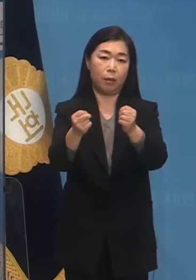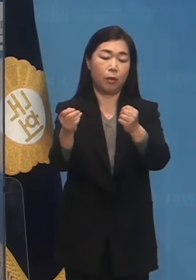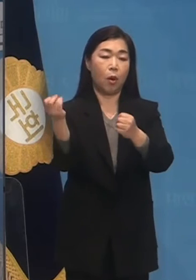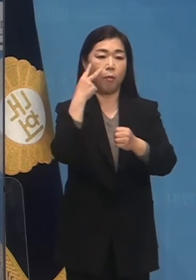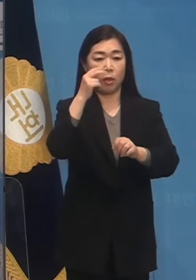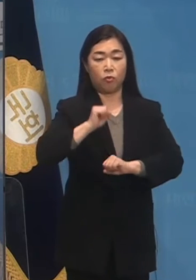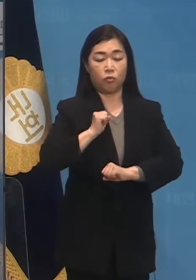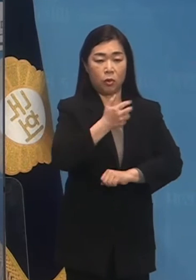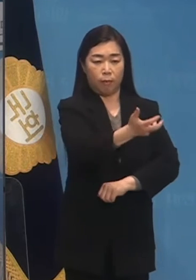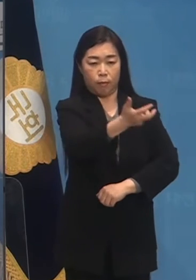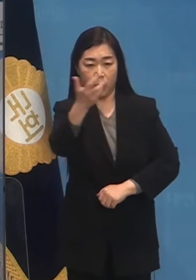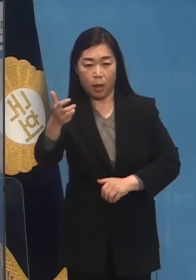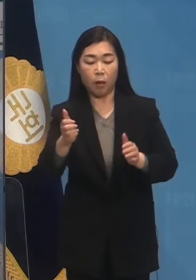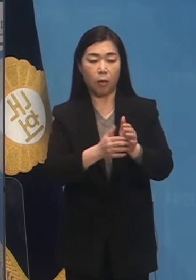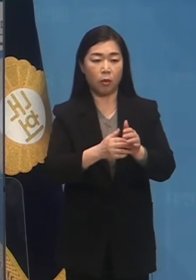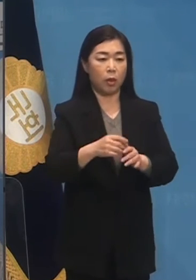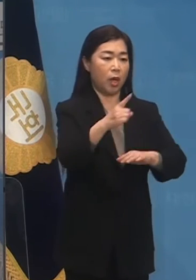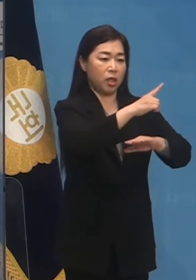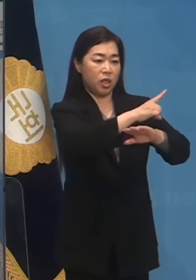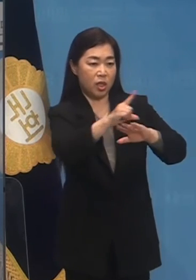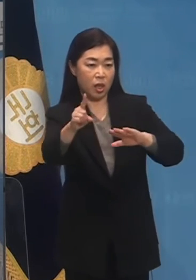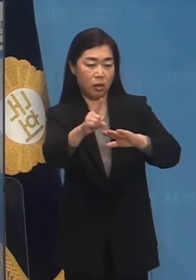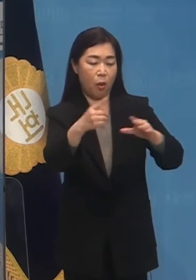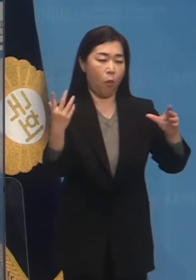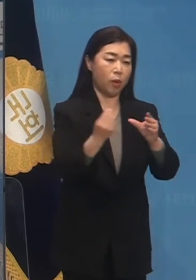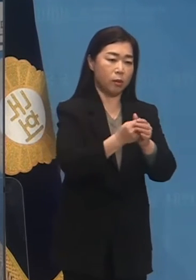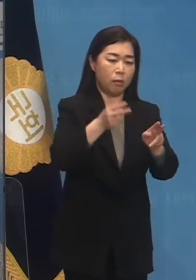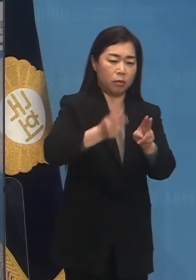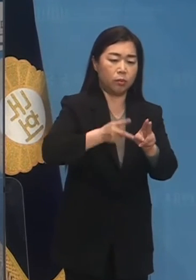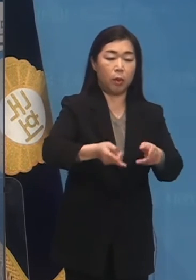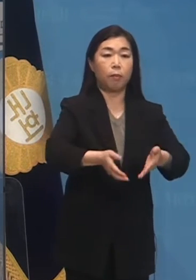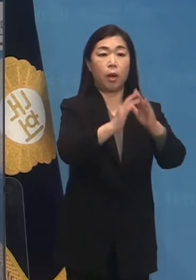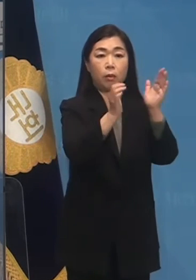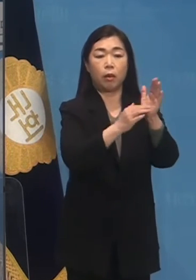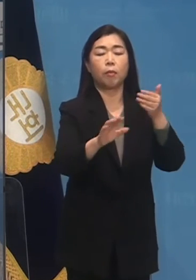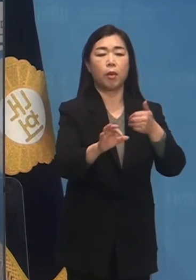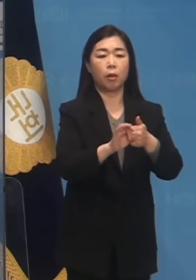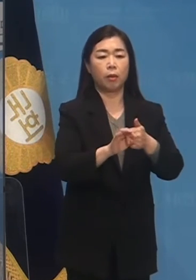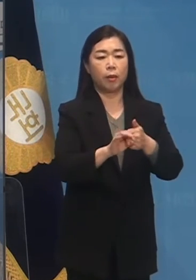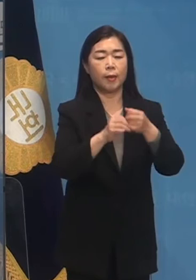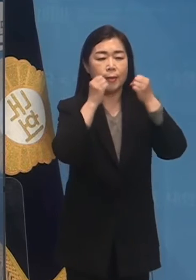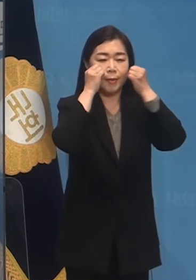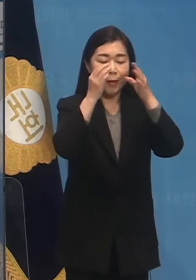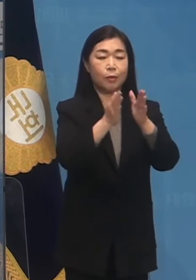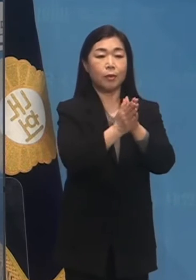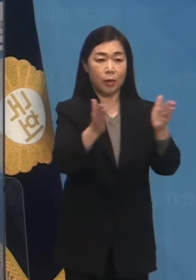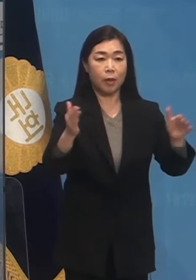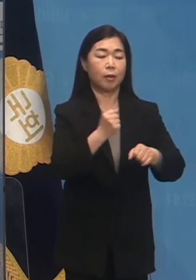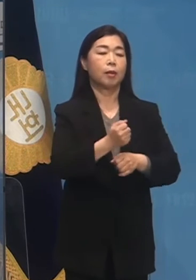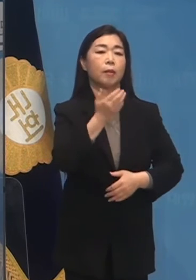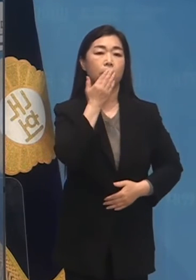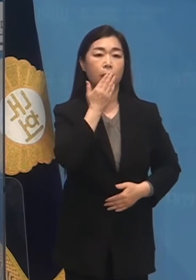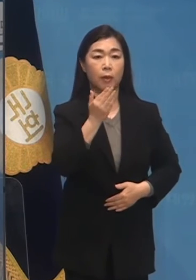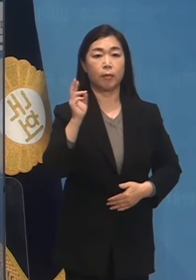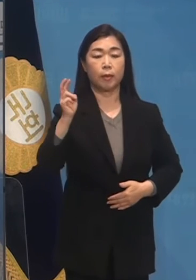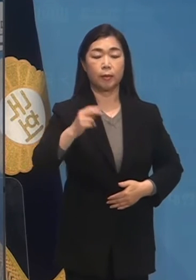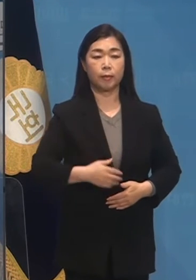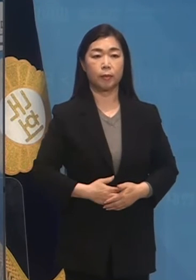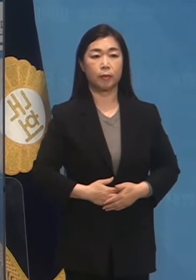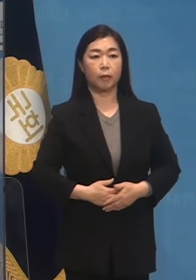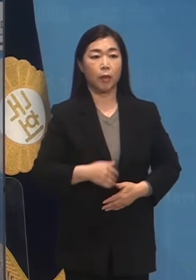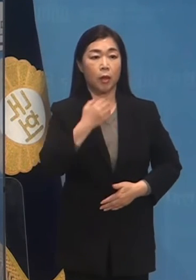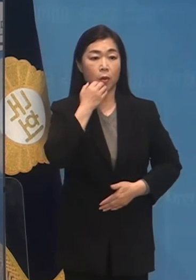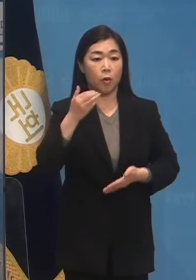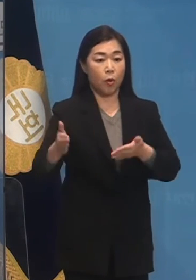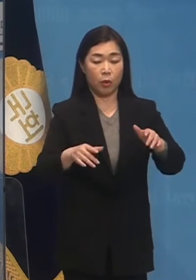GTX 노선이 완성되면 도약의 기반이 마련될 것입니다. 경기